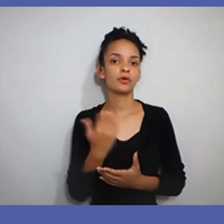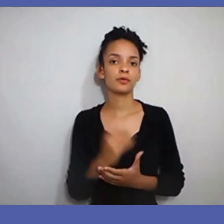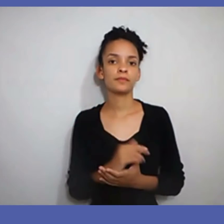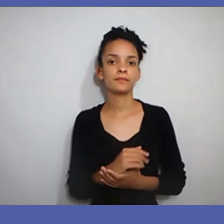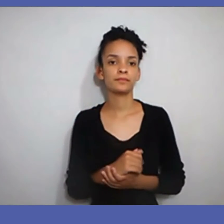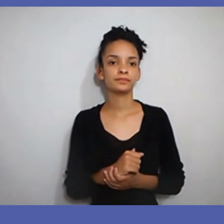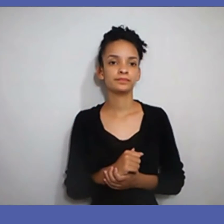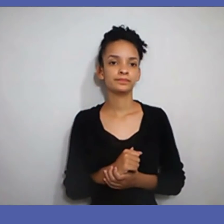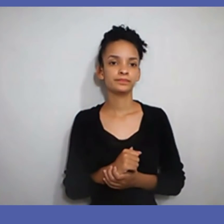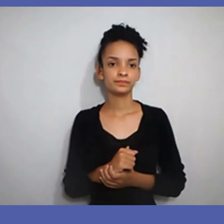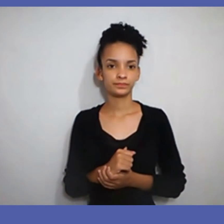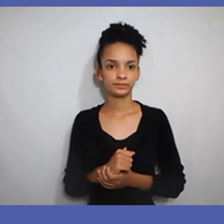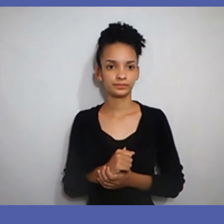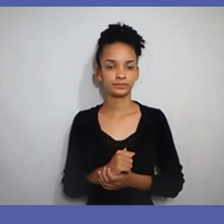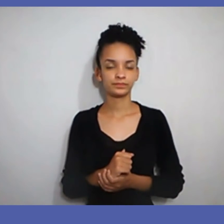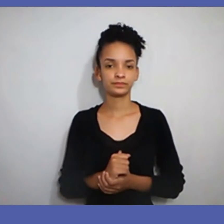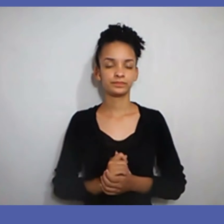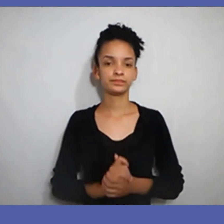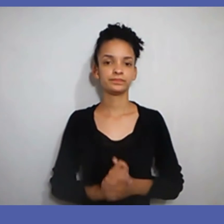4:8,